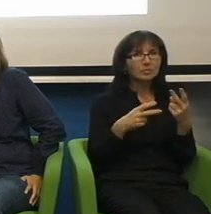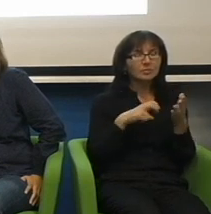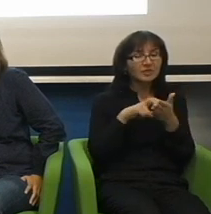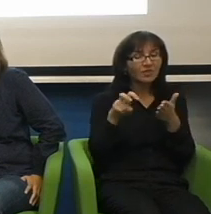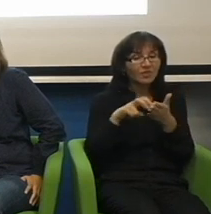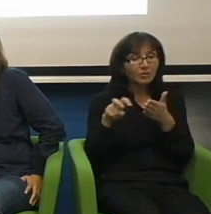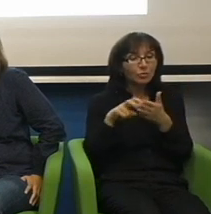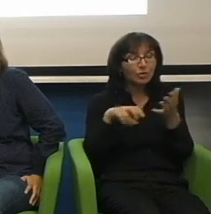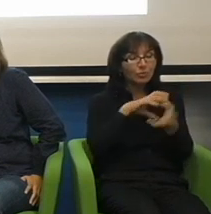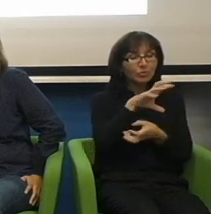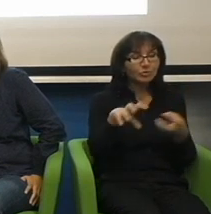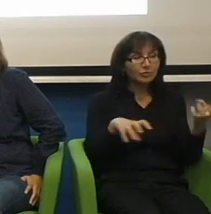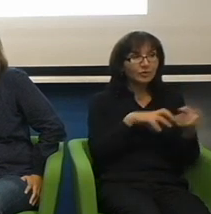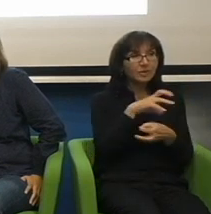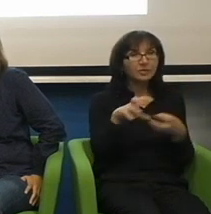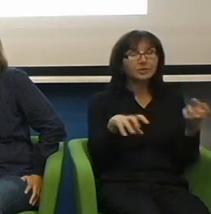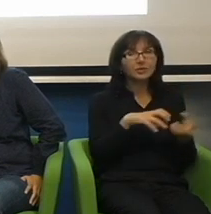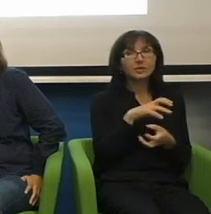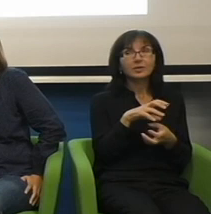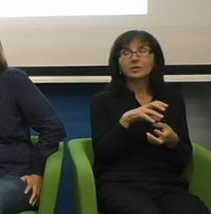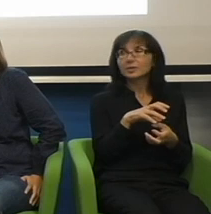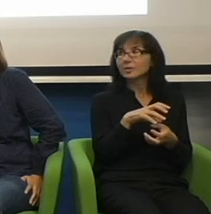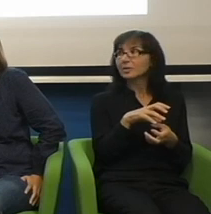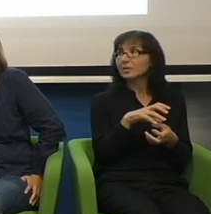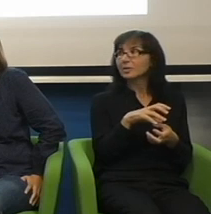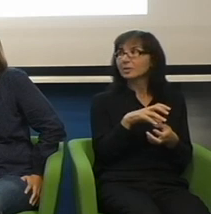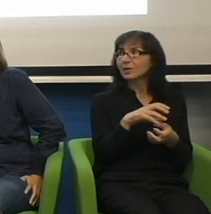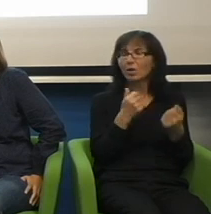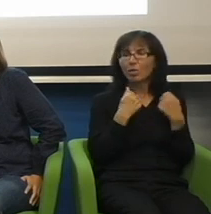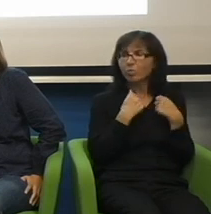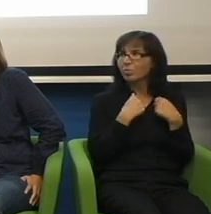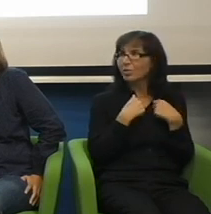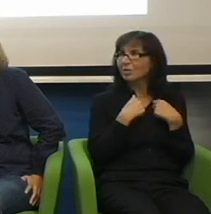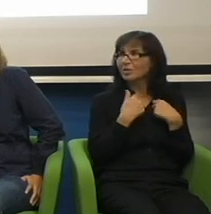Trochę też po tym świecie. Ja się po prostu boję, że on jest